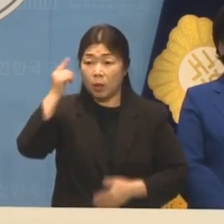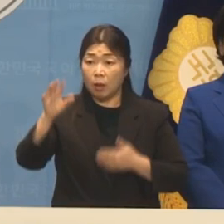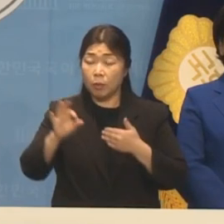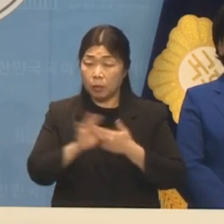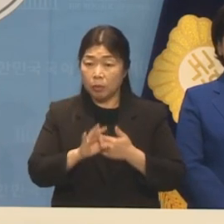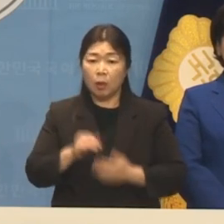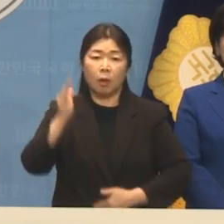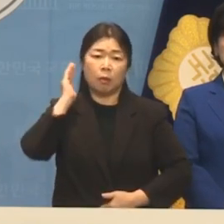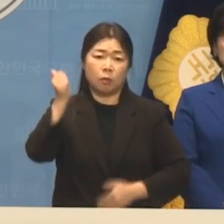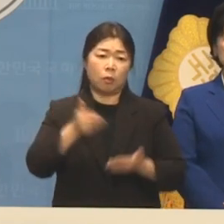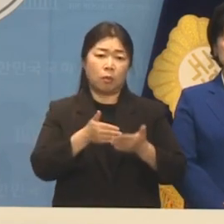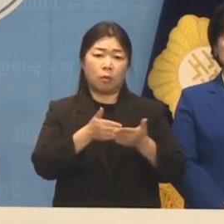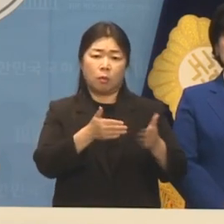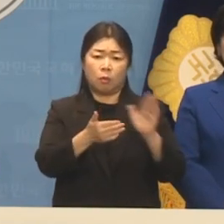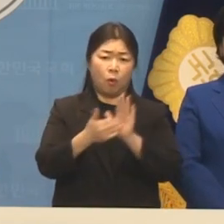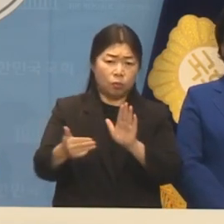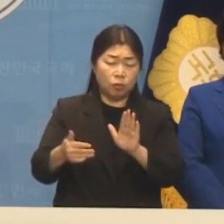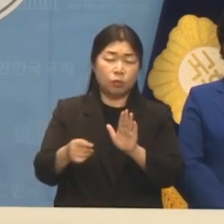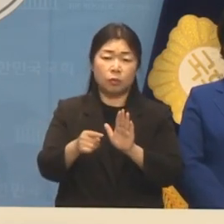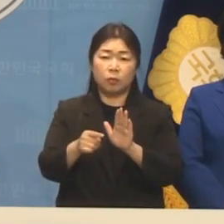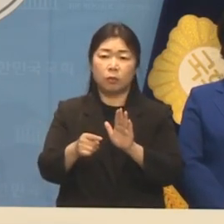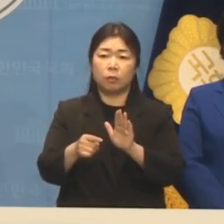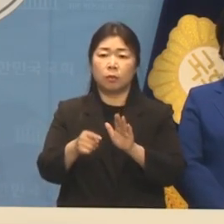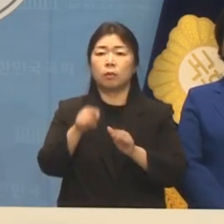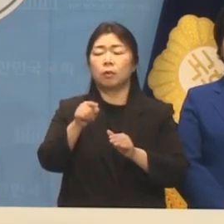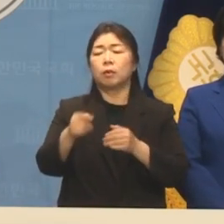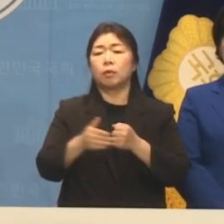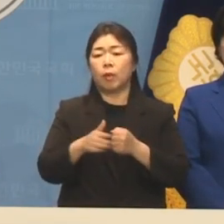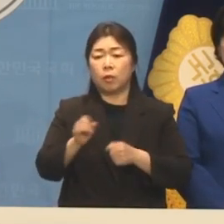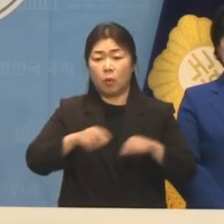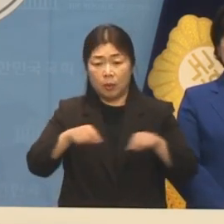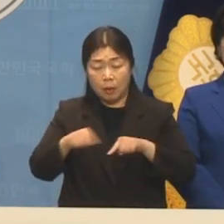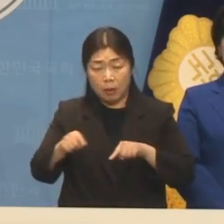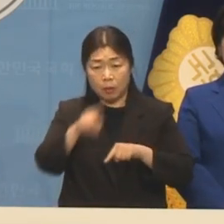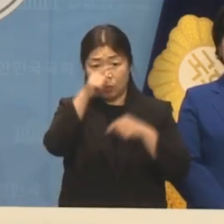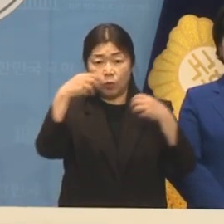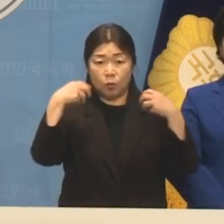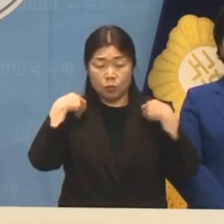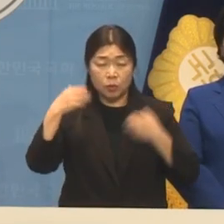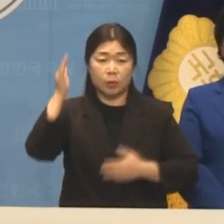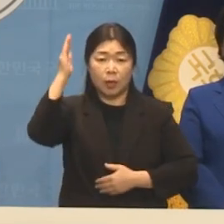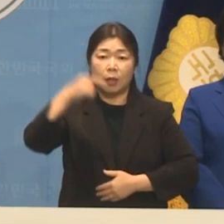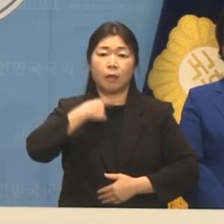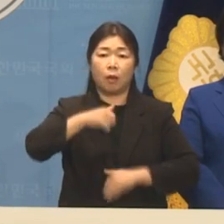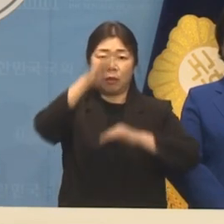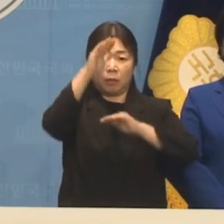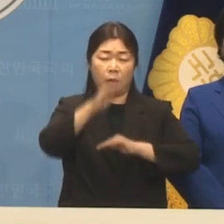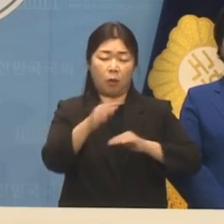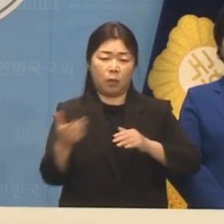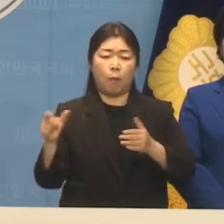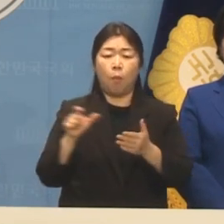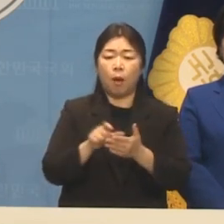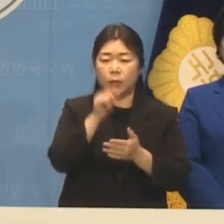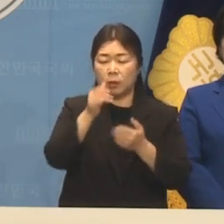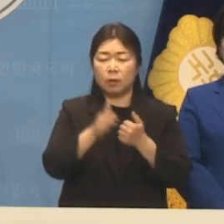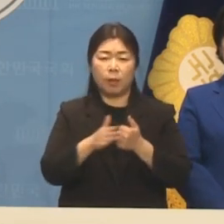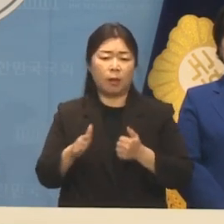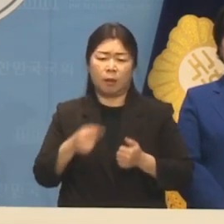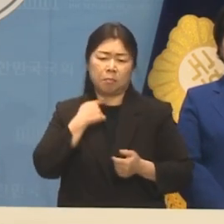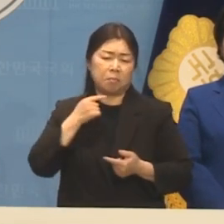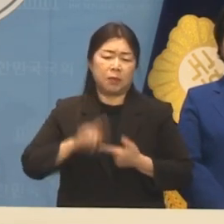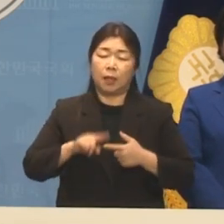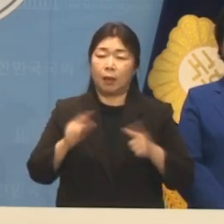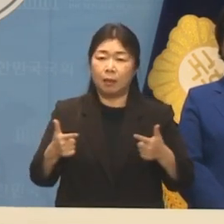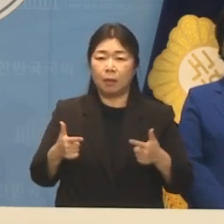저희가 대통령 거부권 행사를 방지하기 위해서 여당과 정부가 주장했던 내용을 대폭 반영했기 때문입니다.